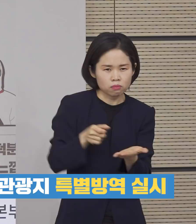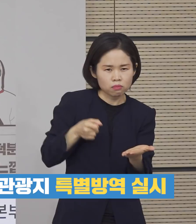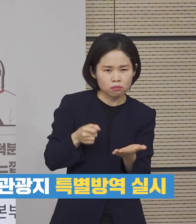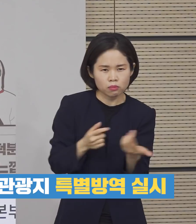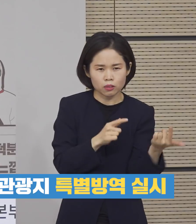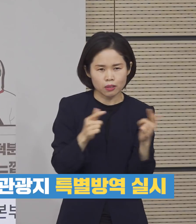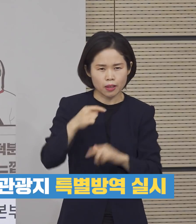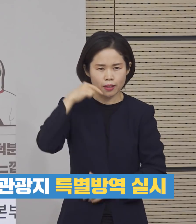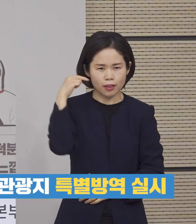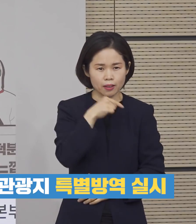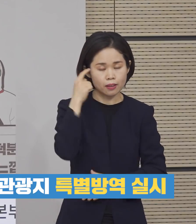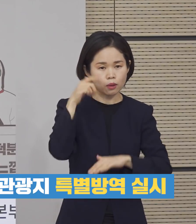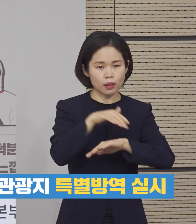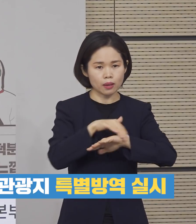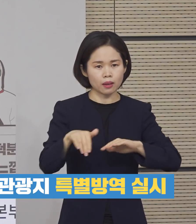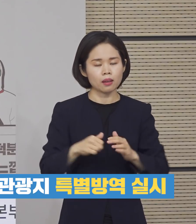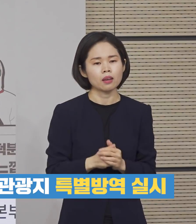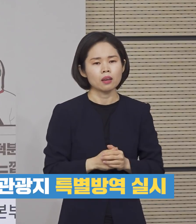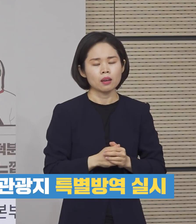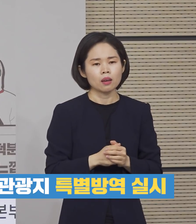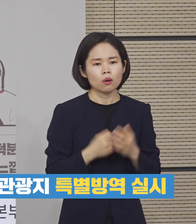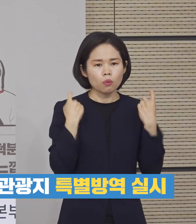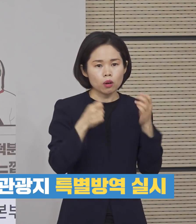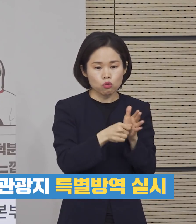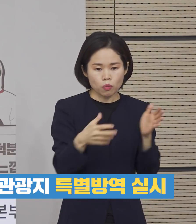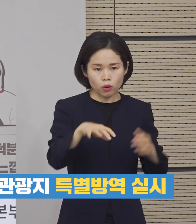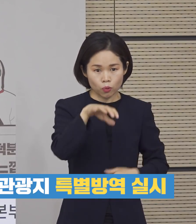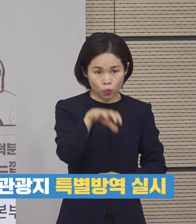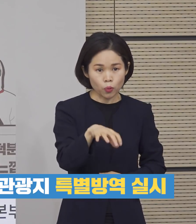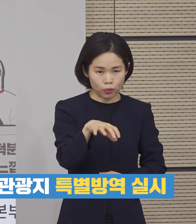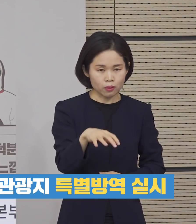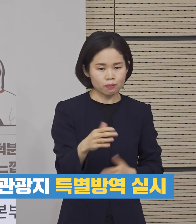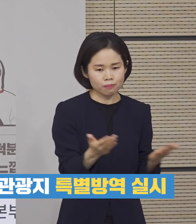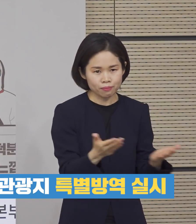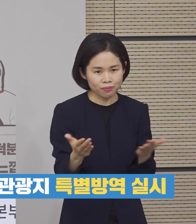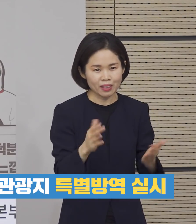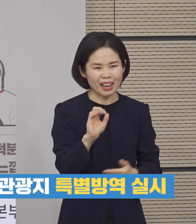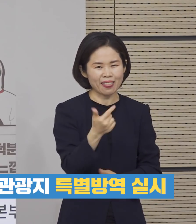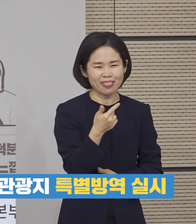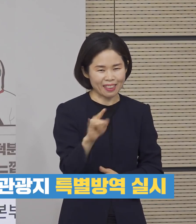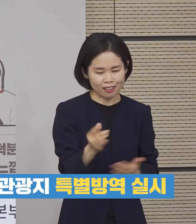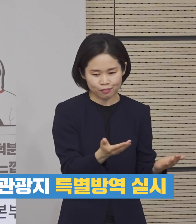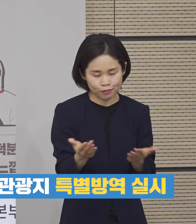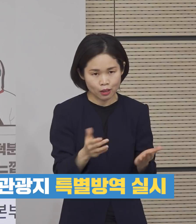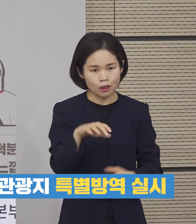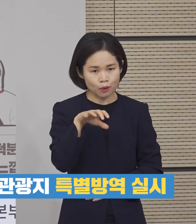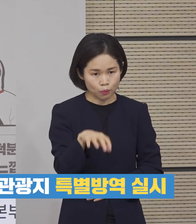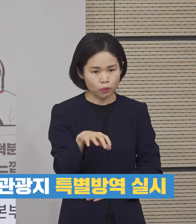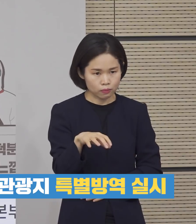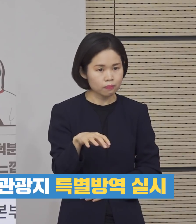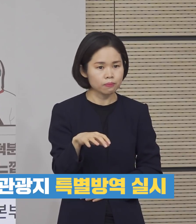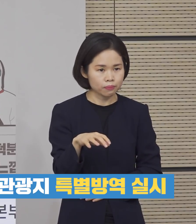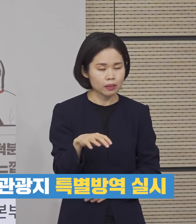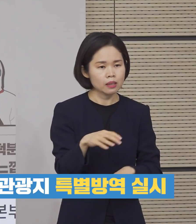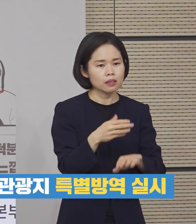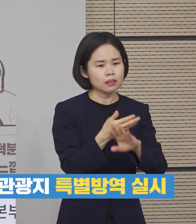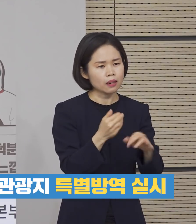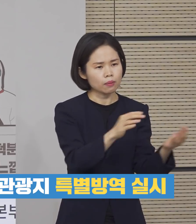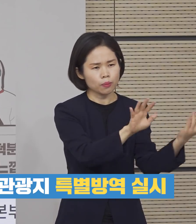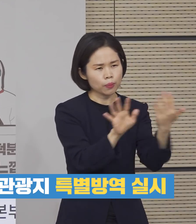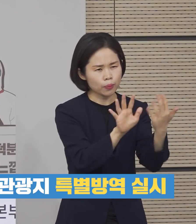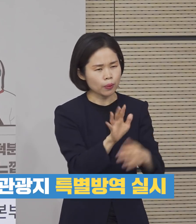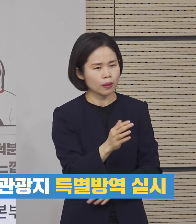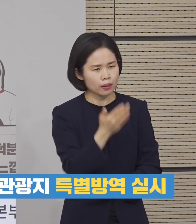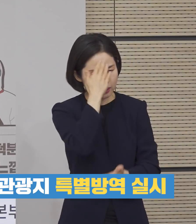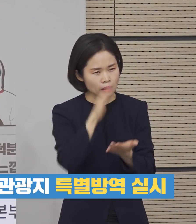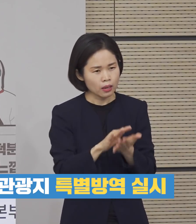방역을 실시할 예정입니다. 주요 관광지에는 안내 데스크를 설치해서 이용자들의 발열